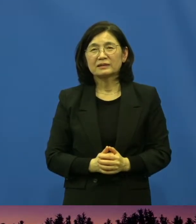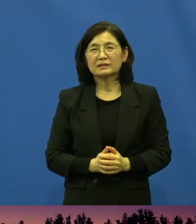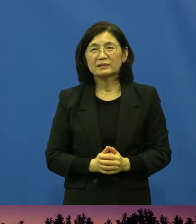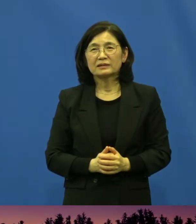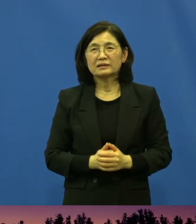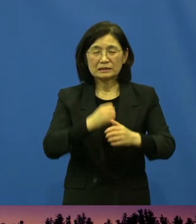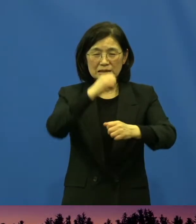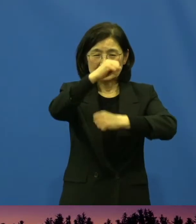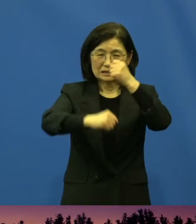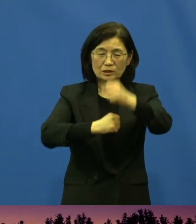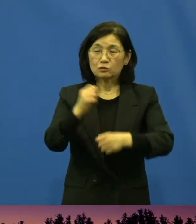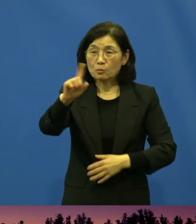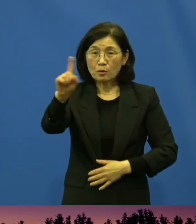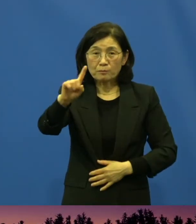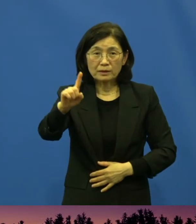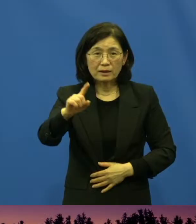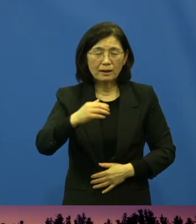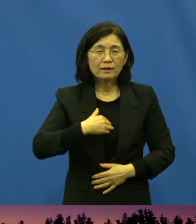자유잖아요.